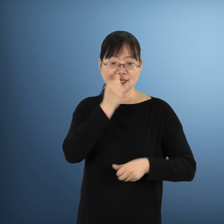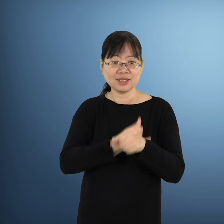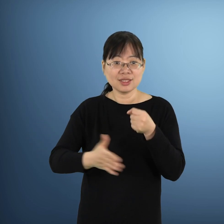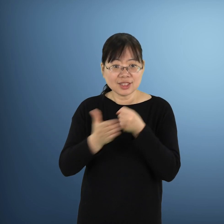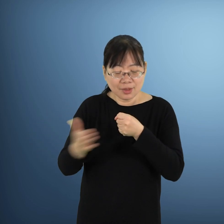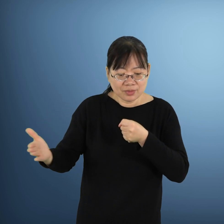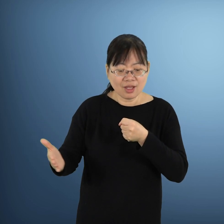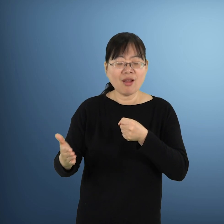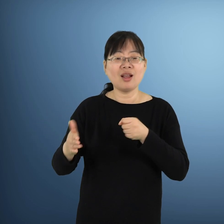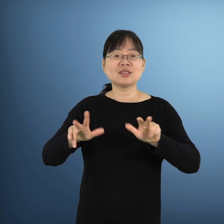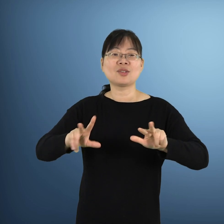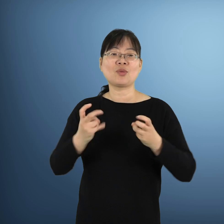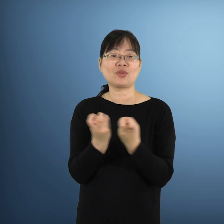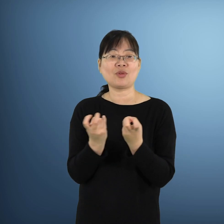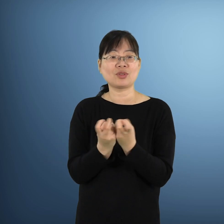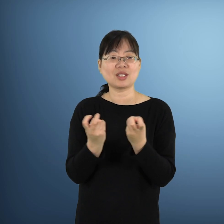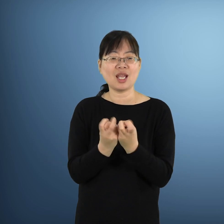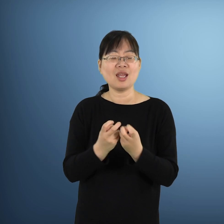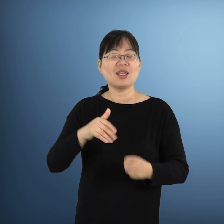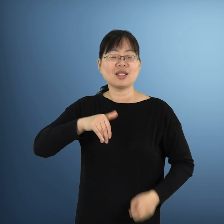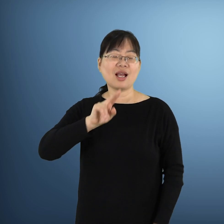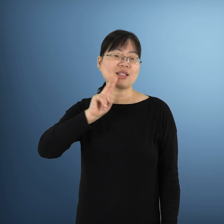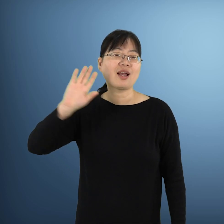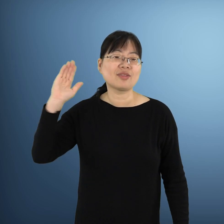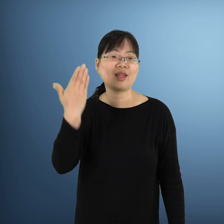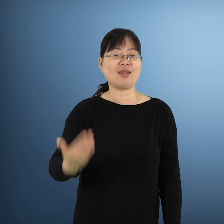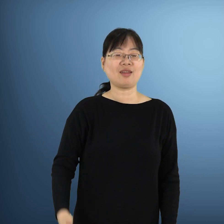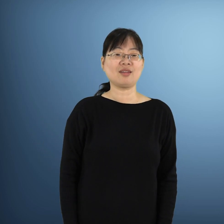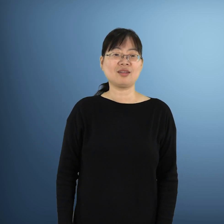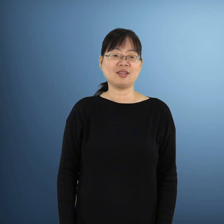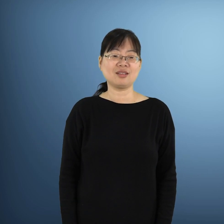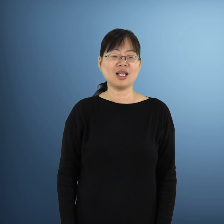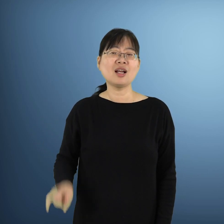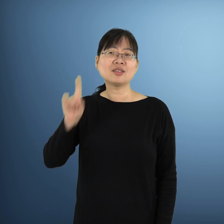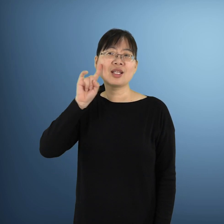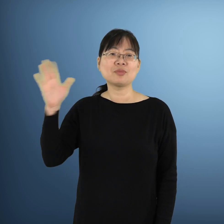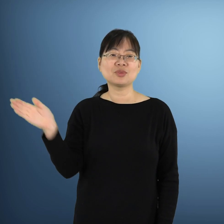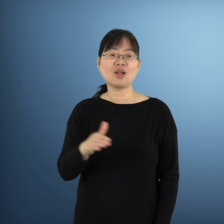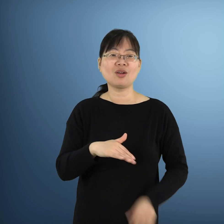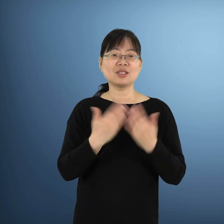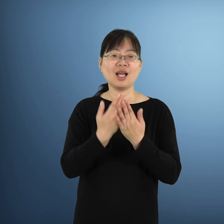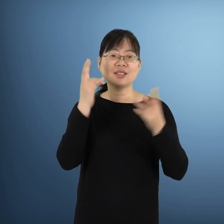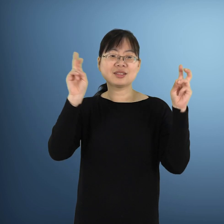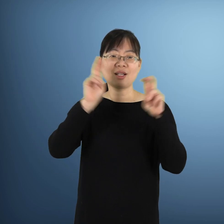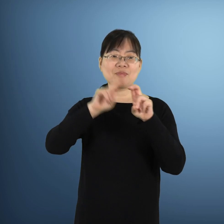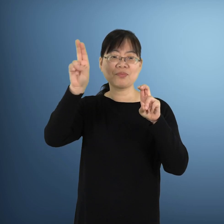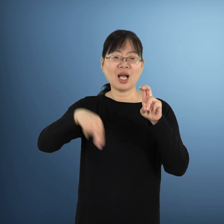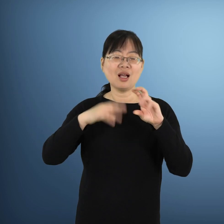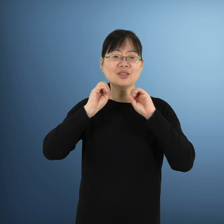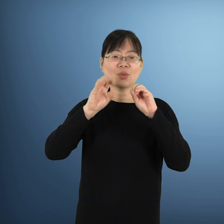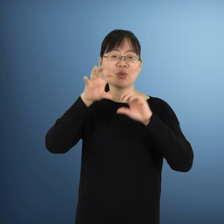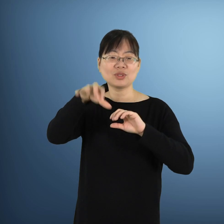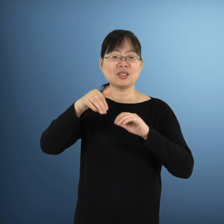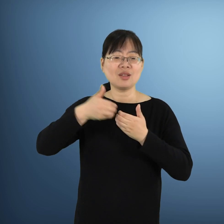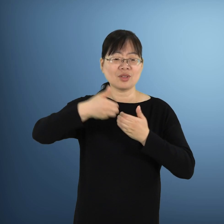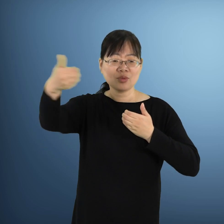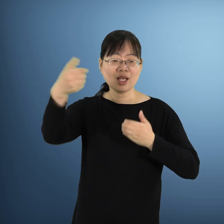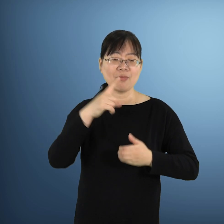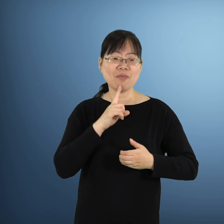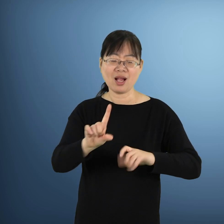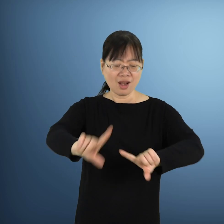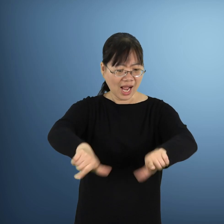되었으니 이제는 어떻게 해야 된다는 얘기예요? 가야 된다는 거예요. 그러니까 내일부터 다 직장 그만두고 선교지로 떠나라는 말이